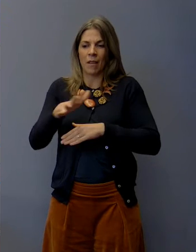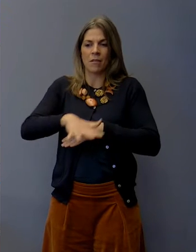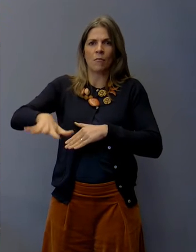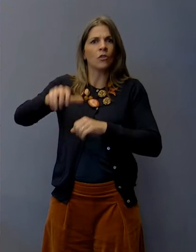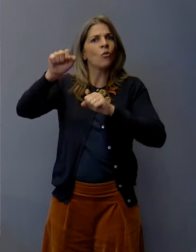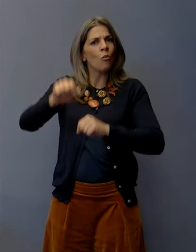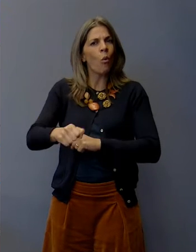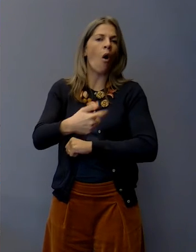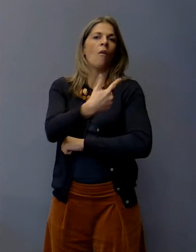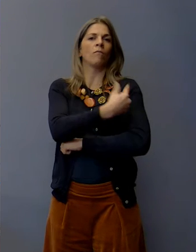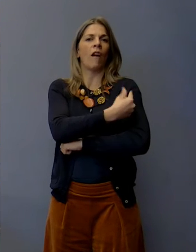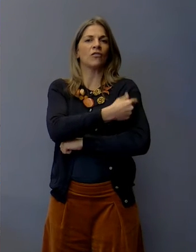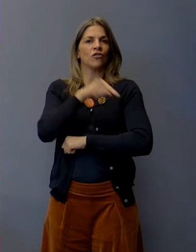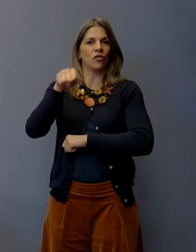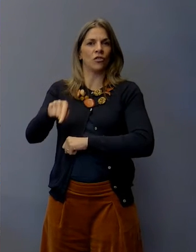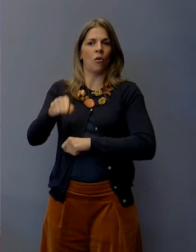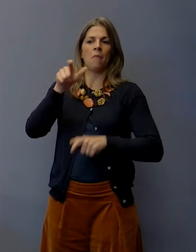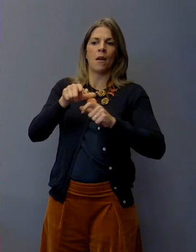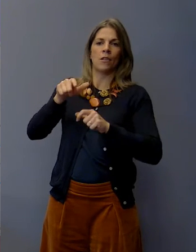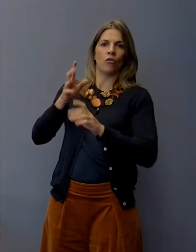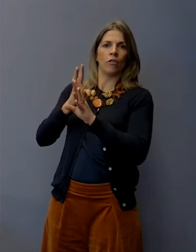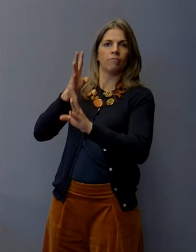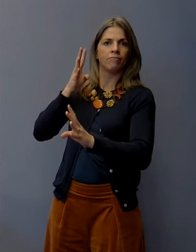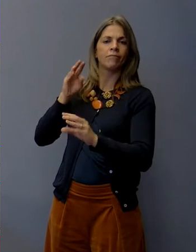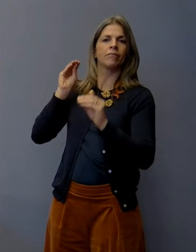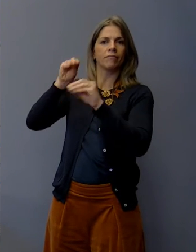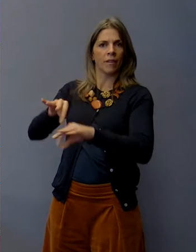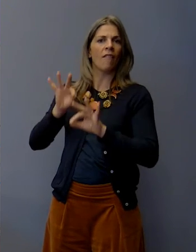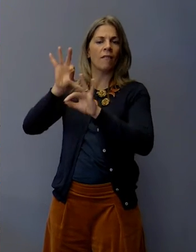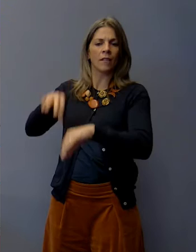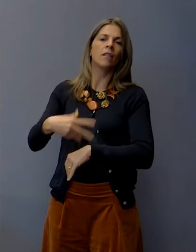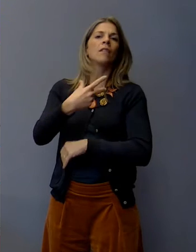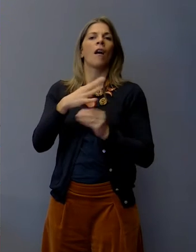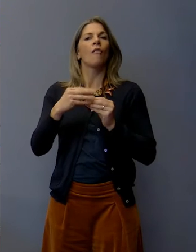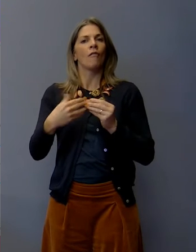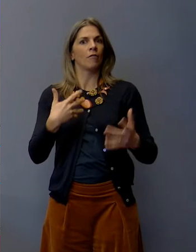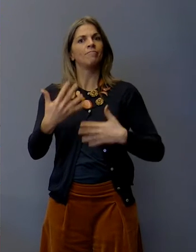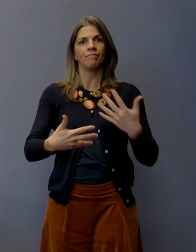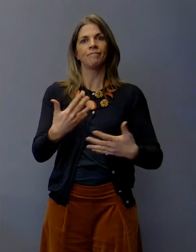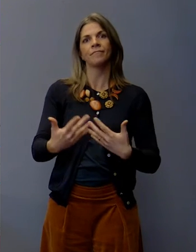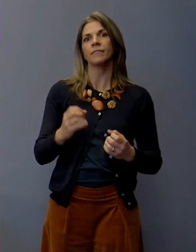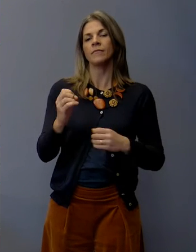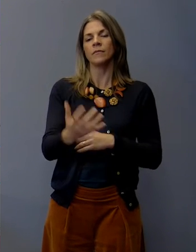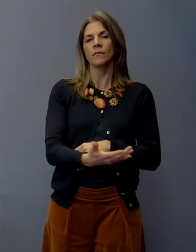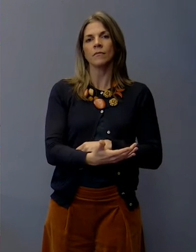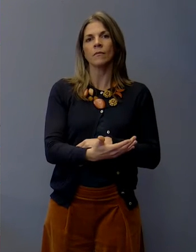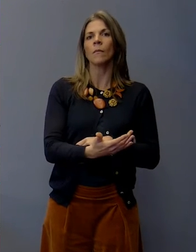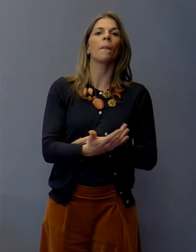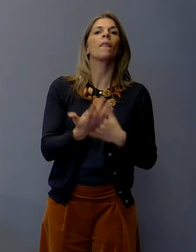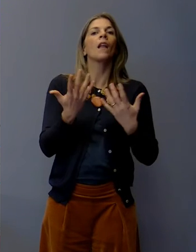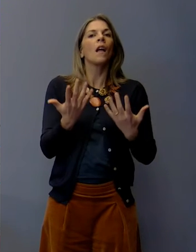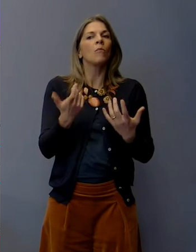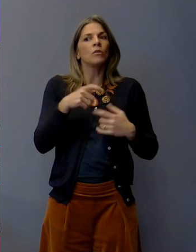dei cittadini che temono di essere colpiti da questo virus e soprattutto se non abbiamo ben chiaro che se questa